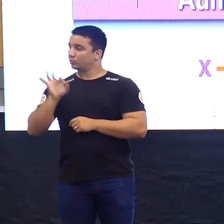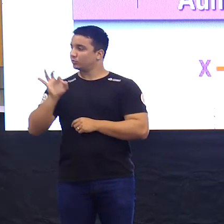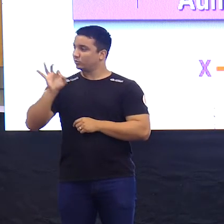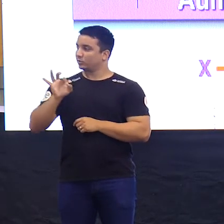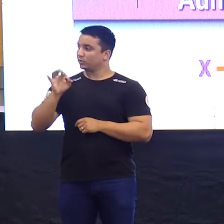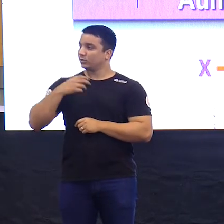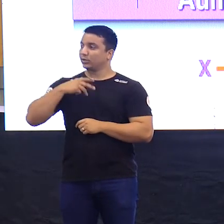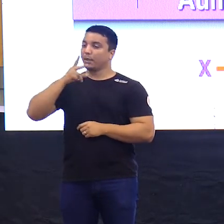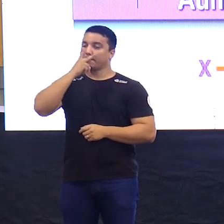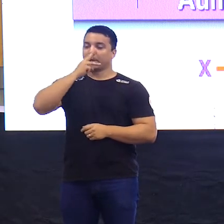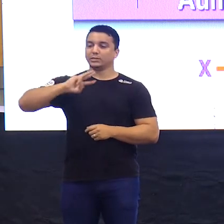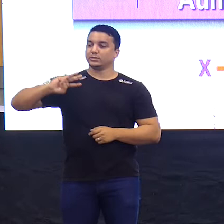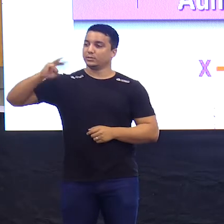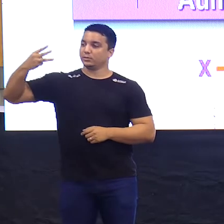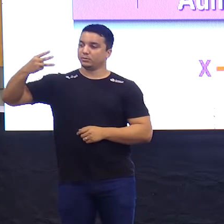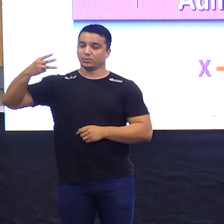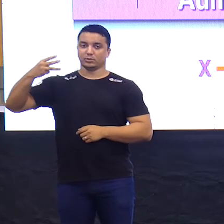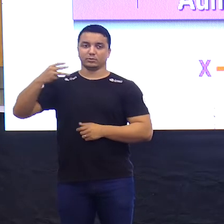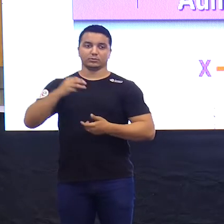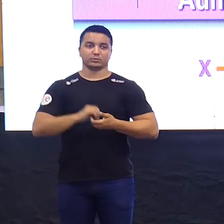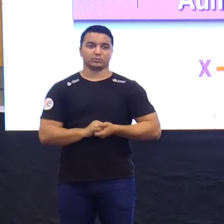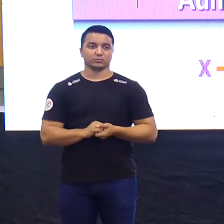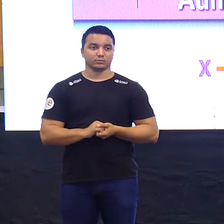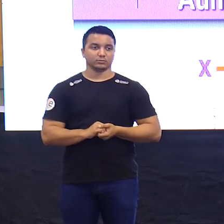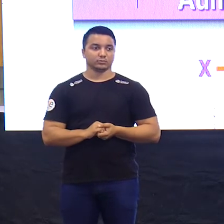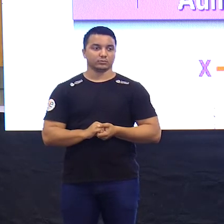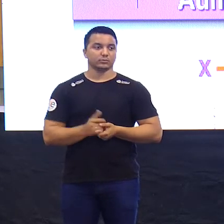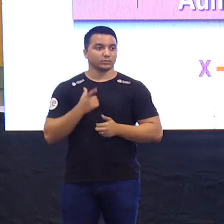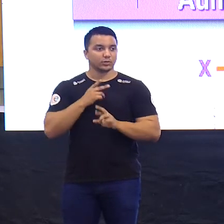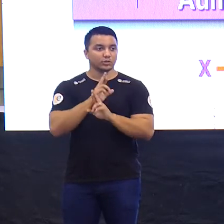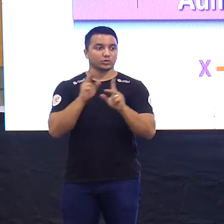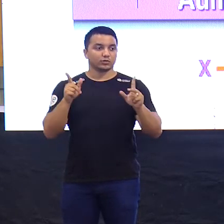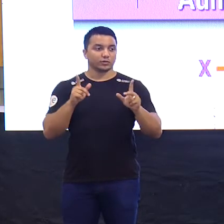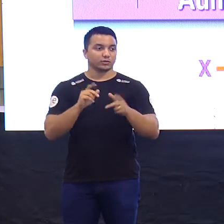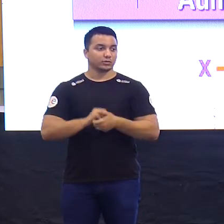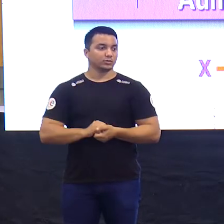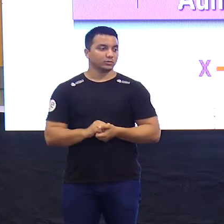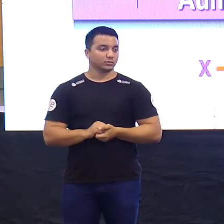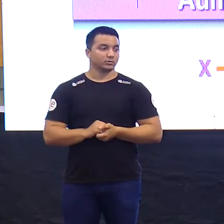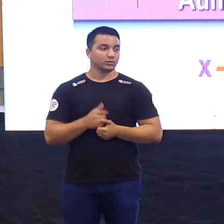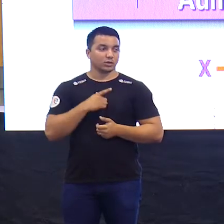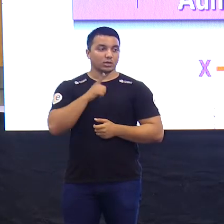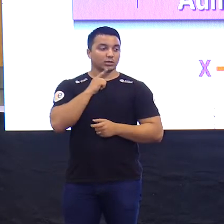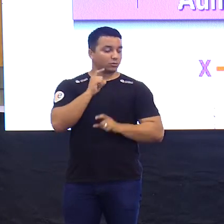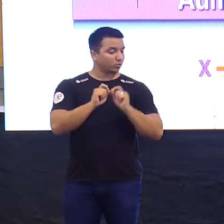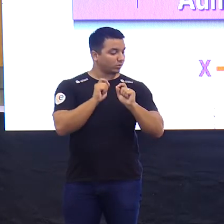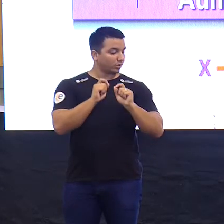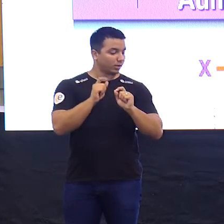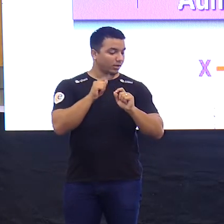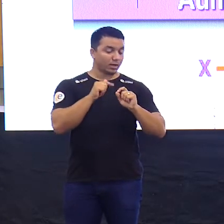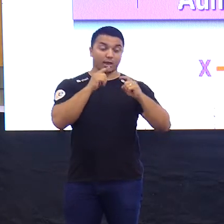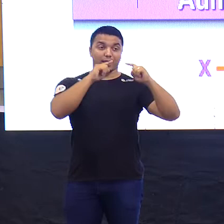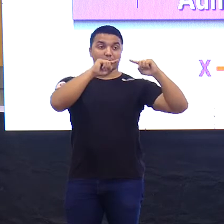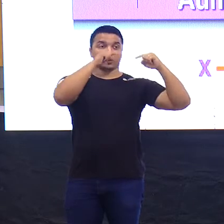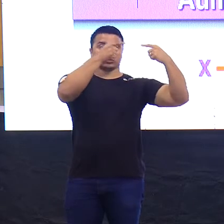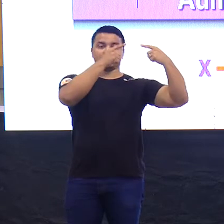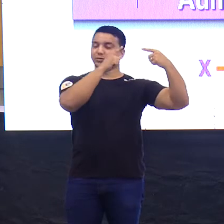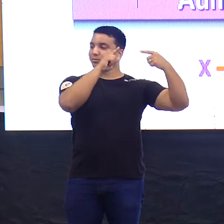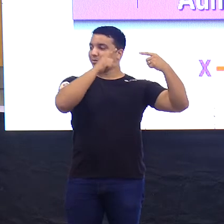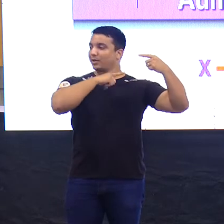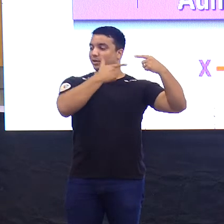Ele triplica. Vocês entenderam a diferença? O de cima aumentou